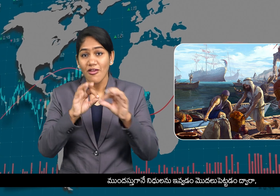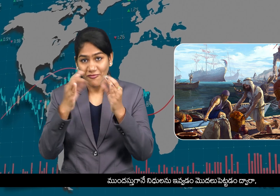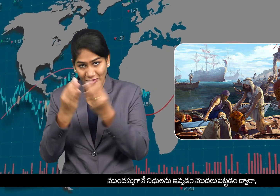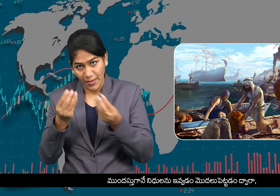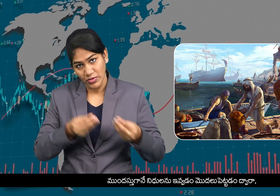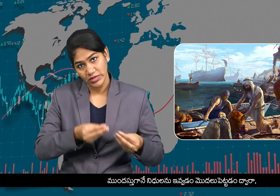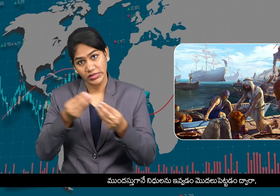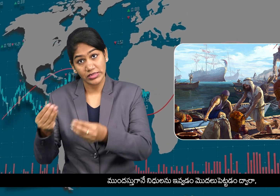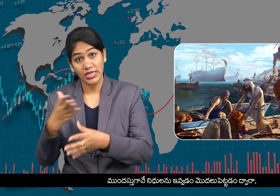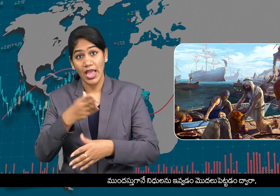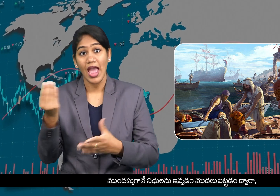ద్వారా